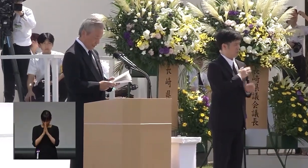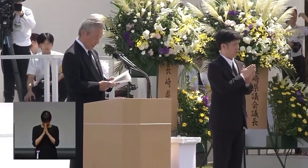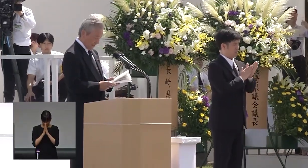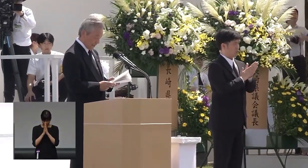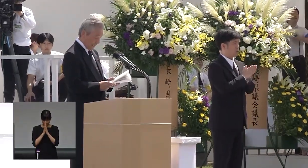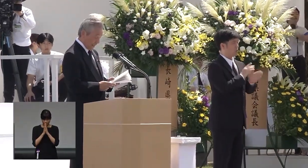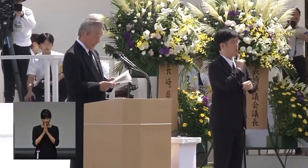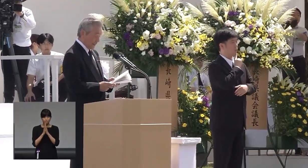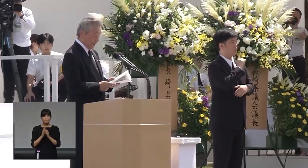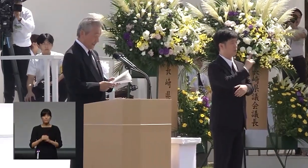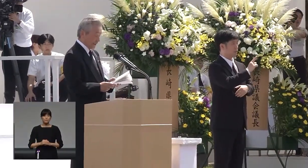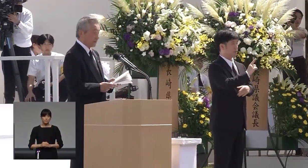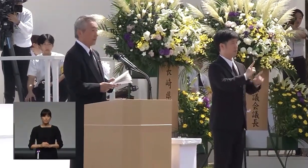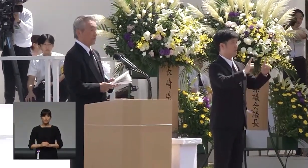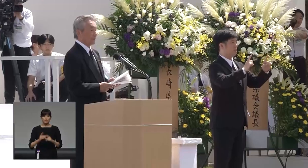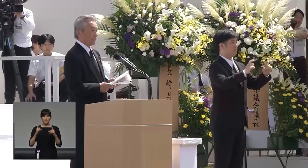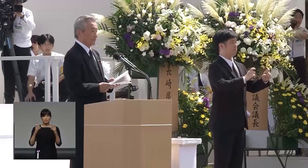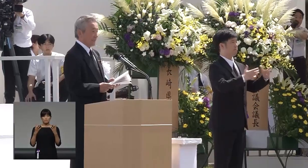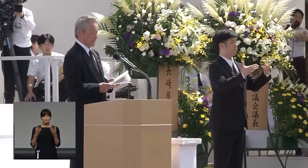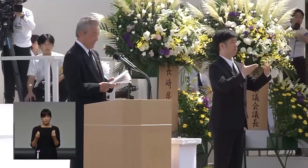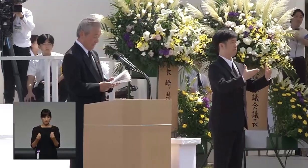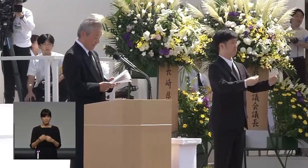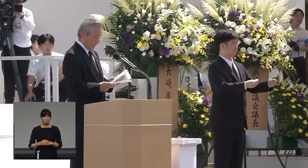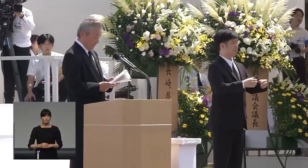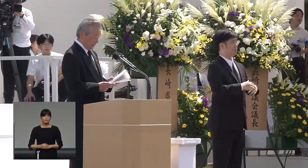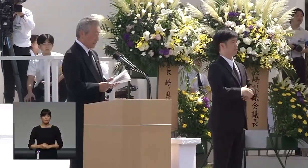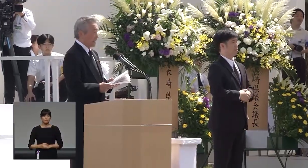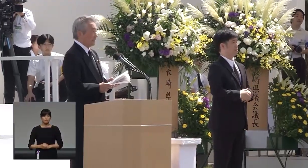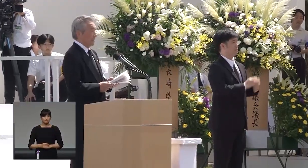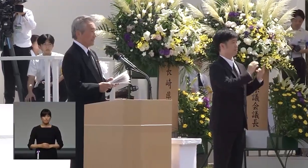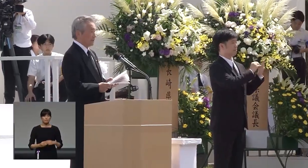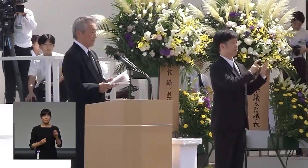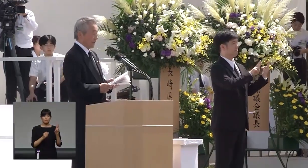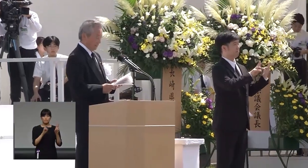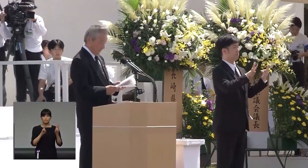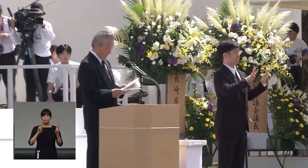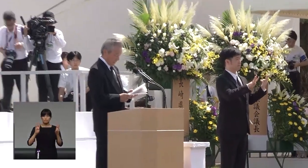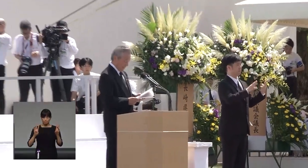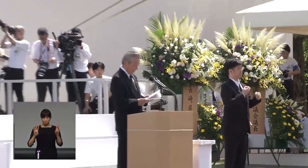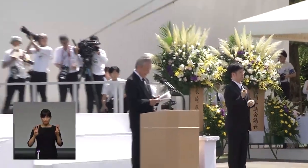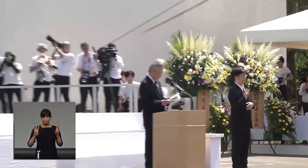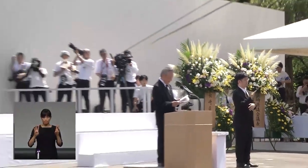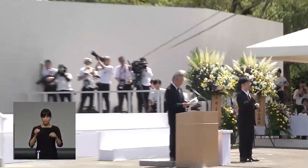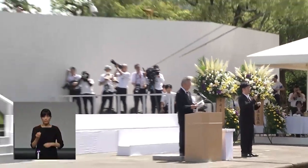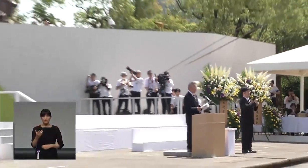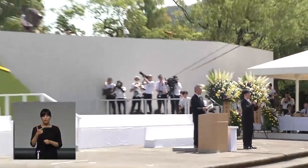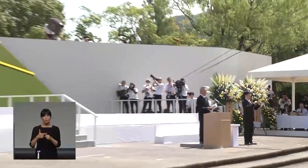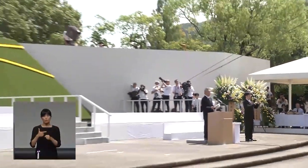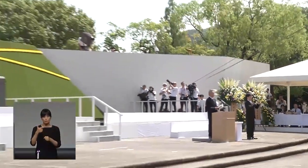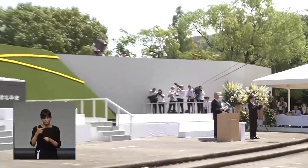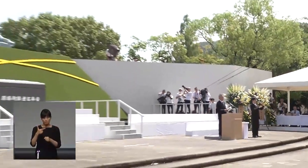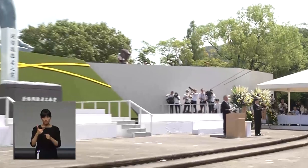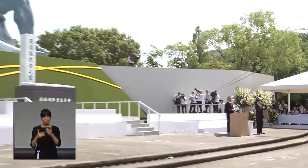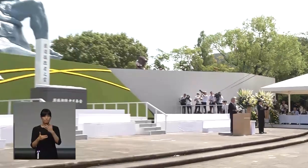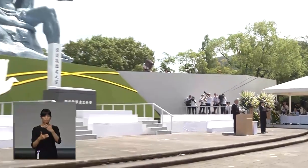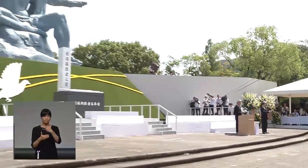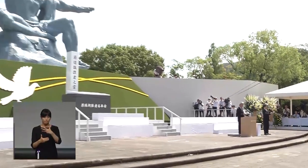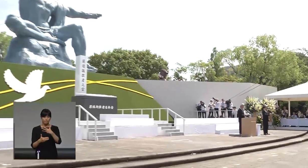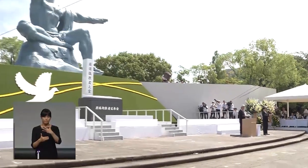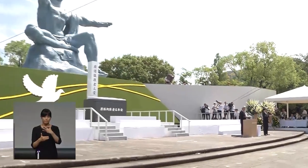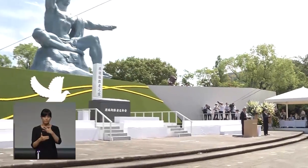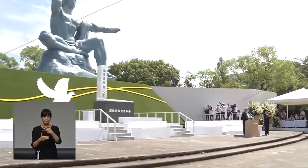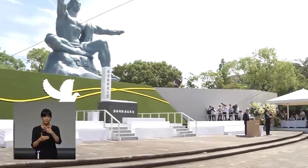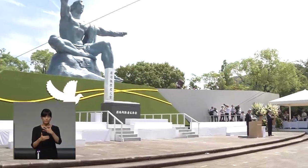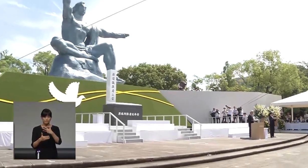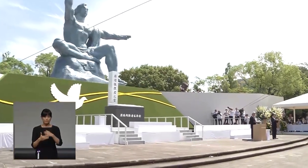祈り申し上げまして敷地といたします2024年令和6年8月9